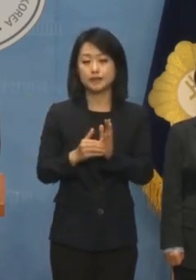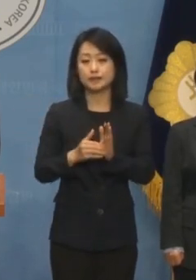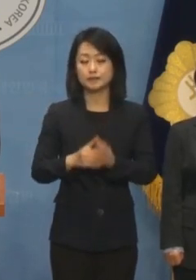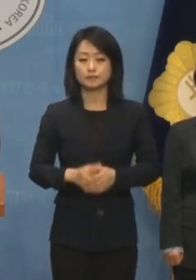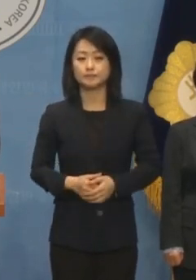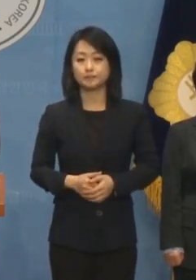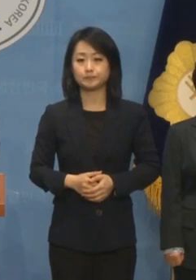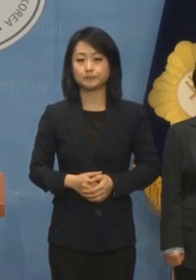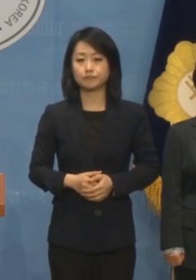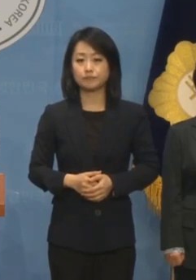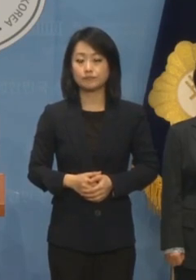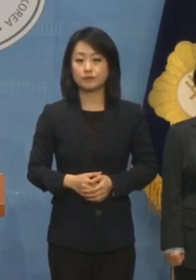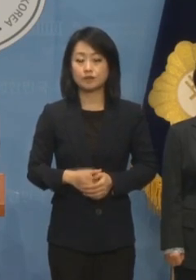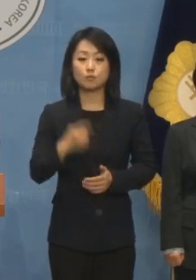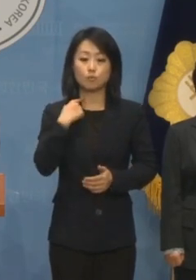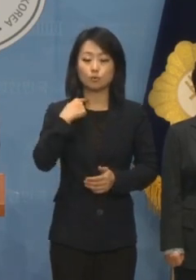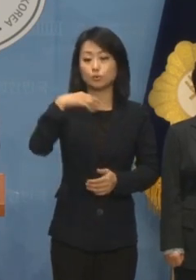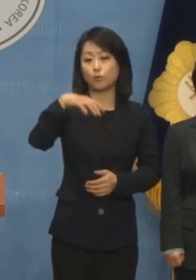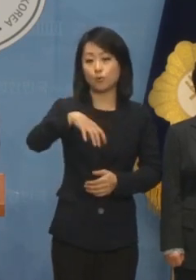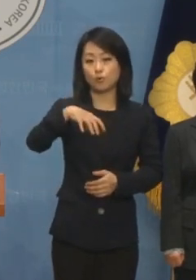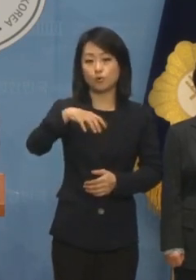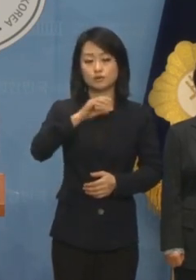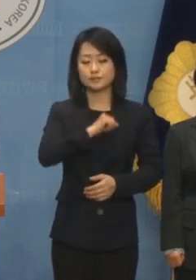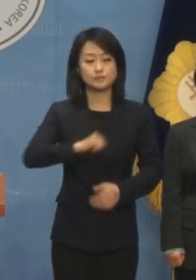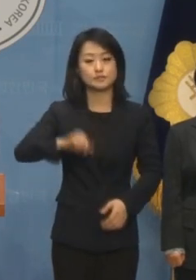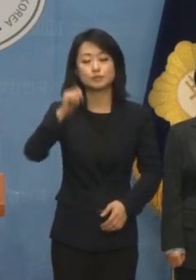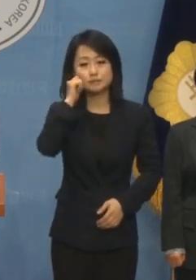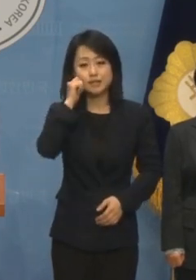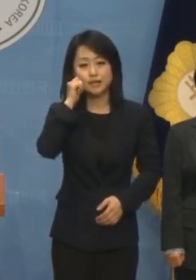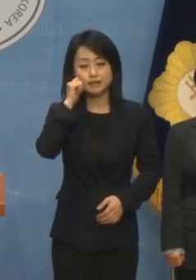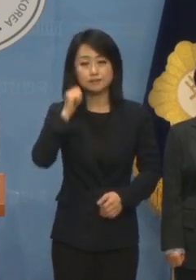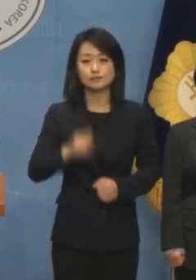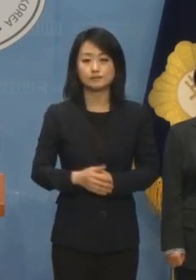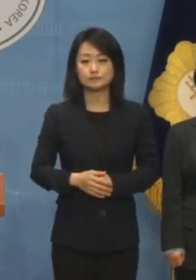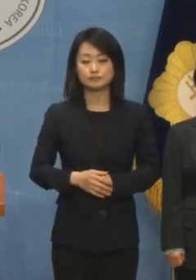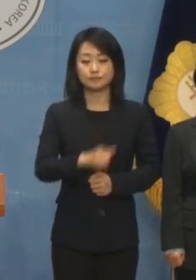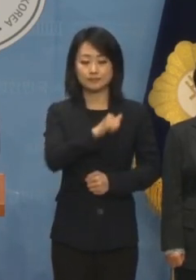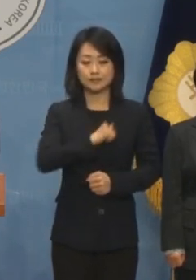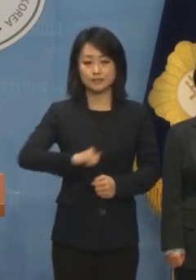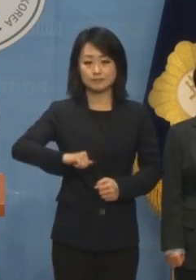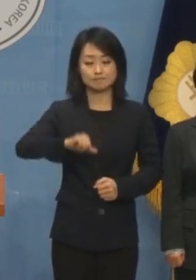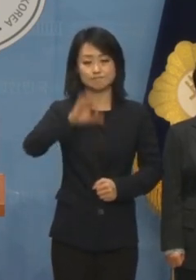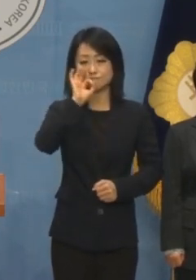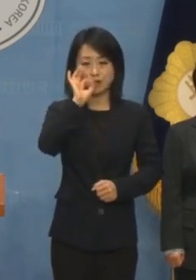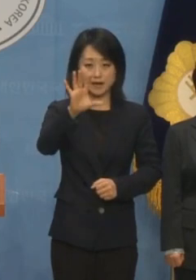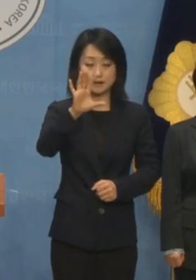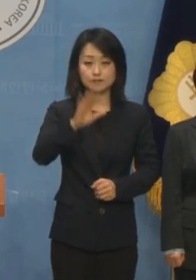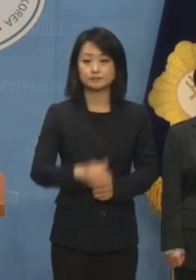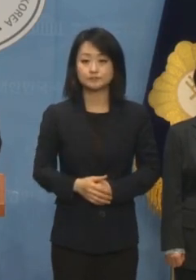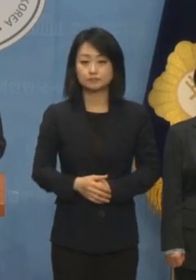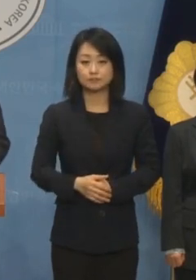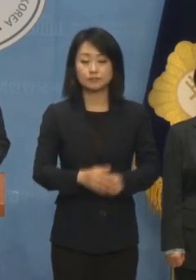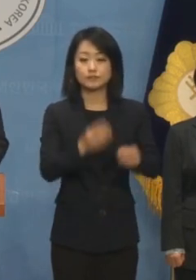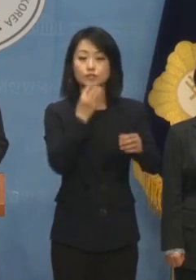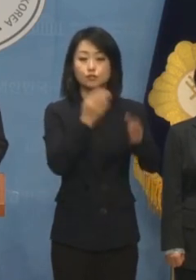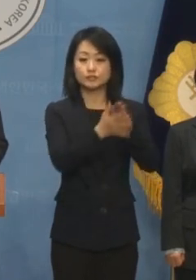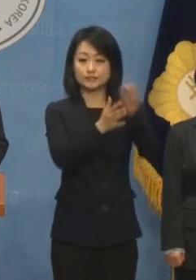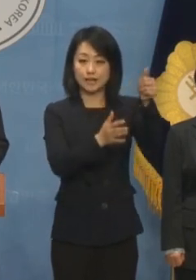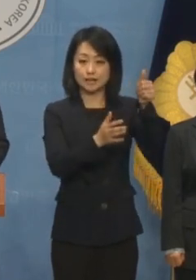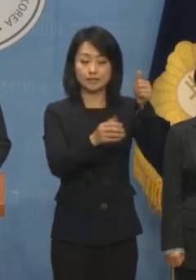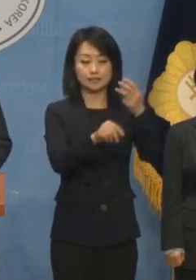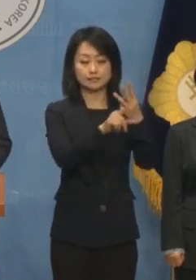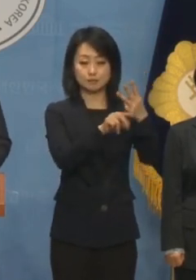이르렀습니다. 더 이상 목동 주민들은 참을 수 없습니다. 참지 않을 것입니다. 오세훈 시장은 지난